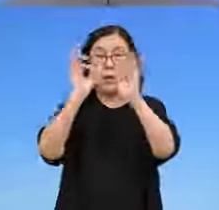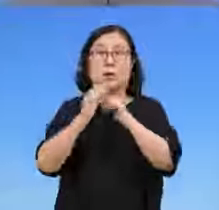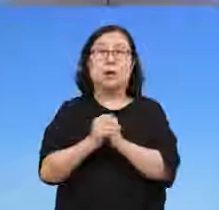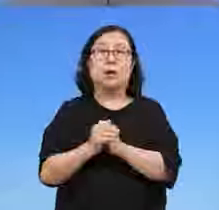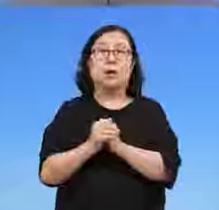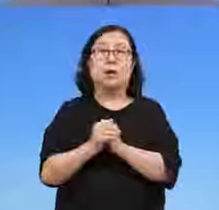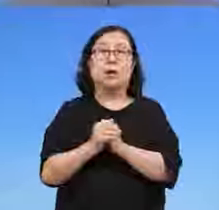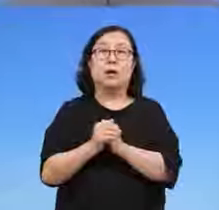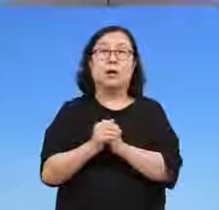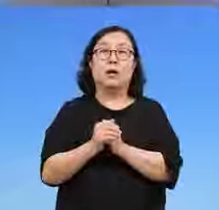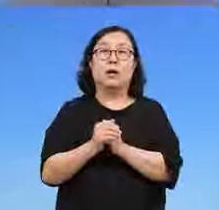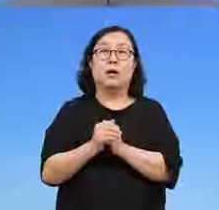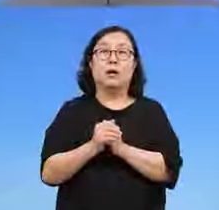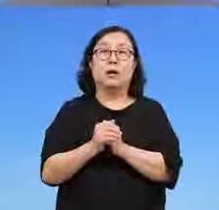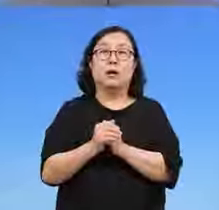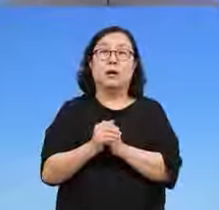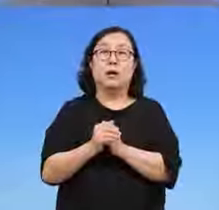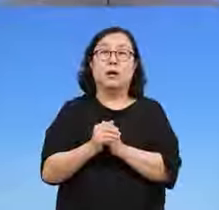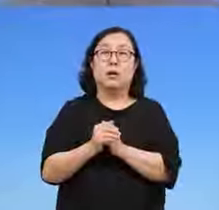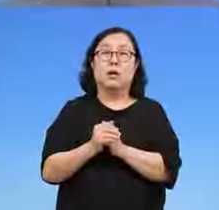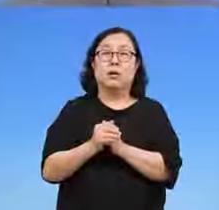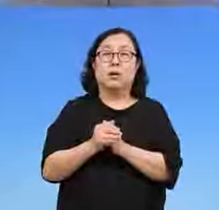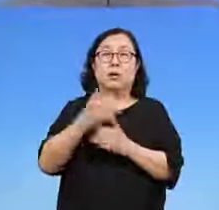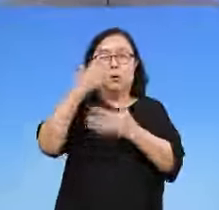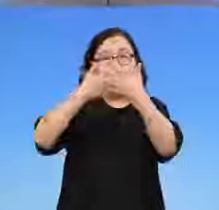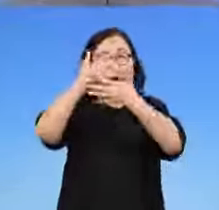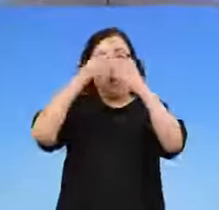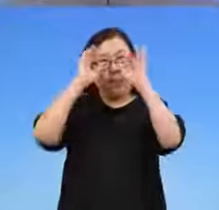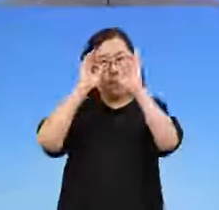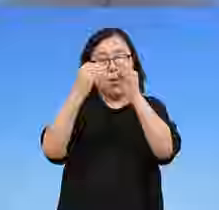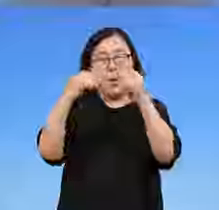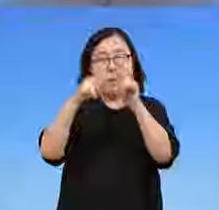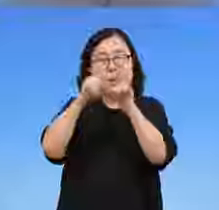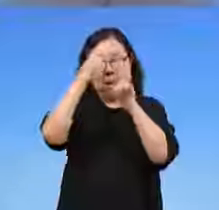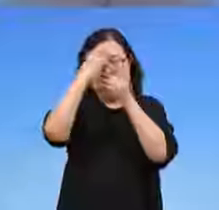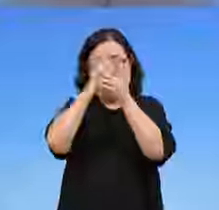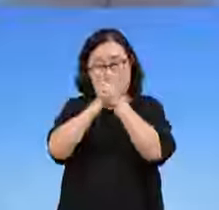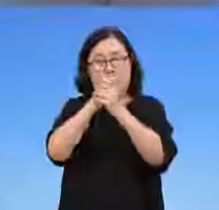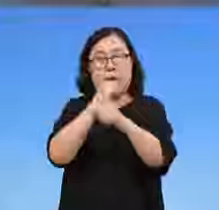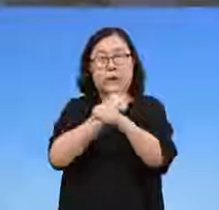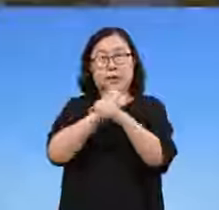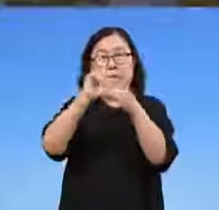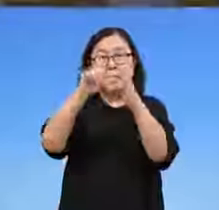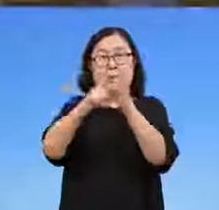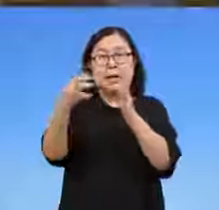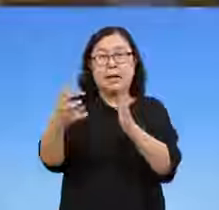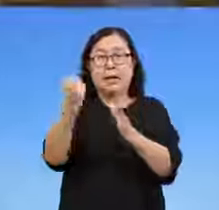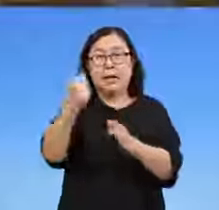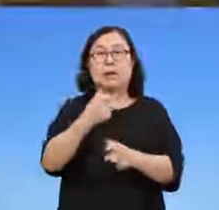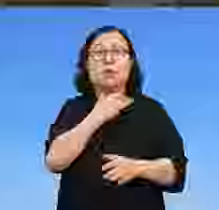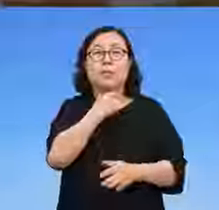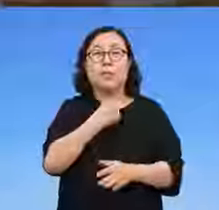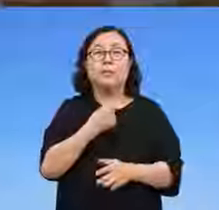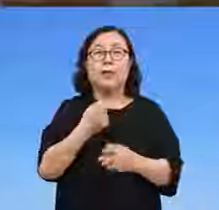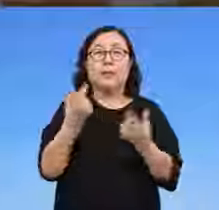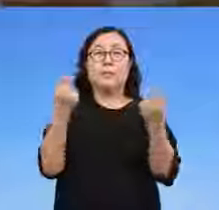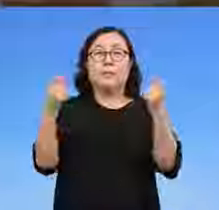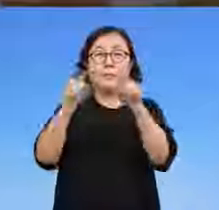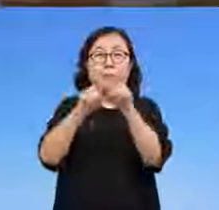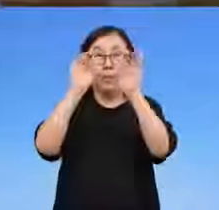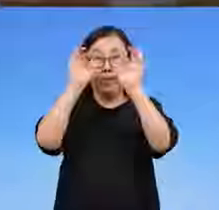한번 보시면서 이제 영상을 보고 함께 기도하는 시간을 갖도록 하겠습니다.